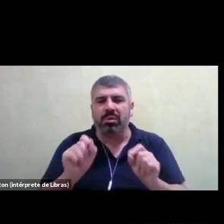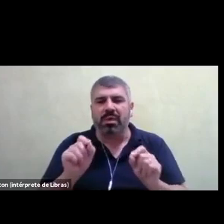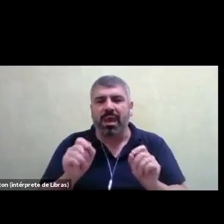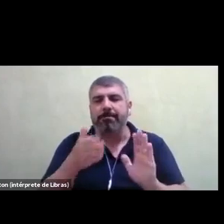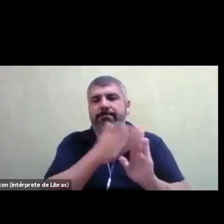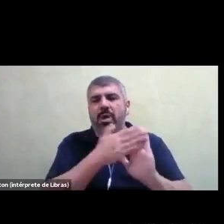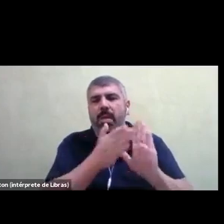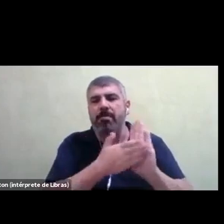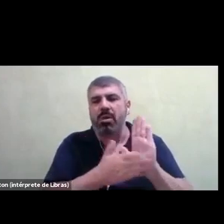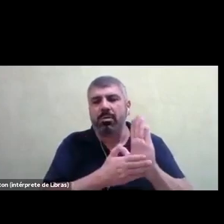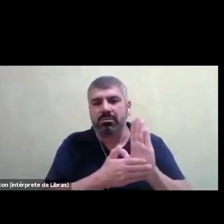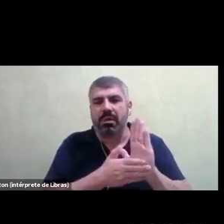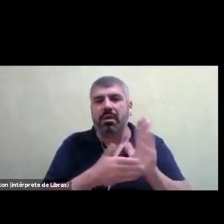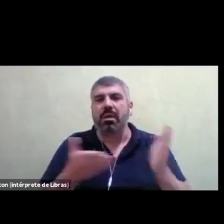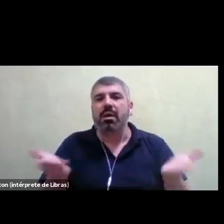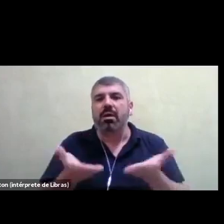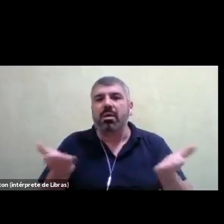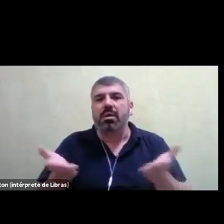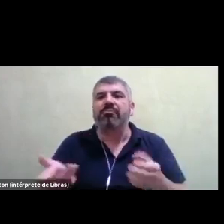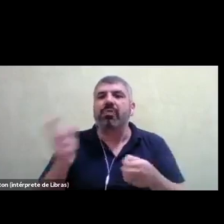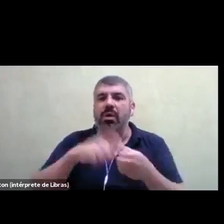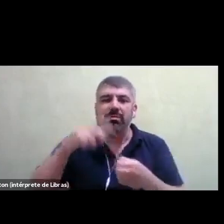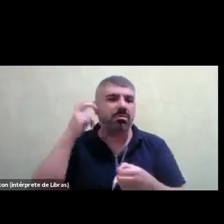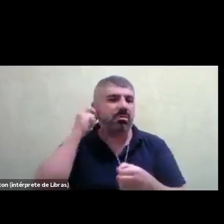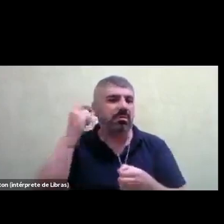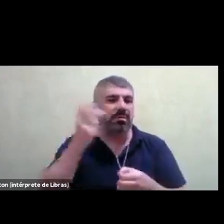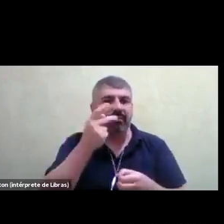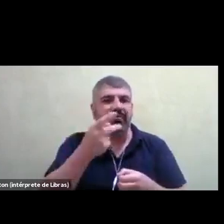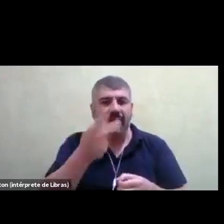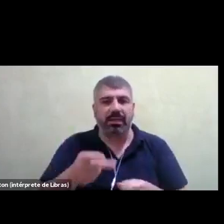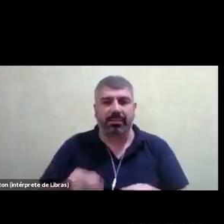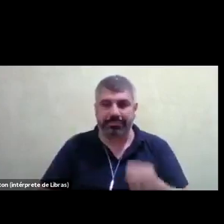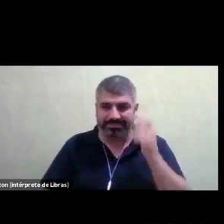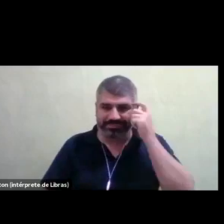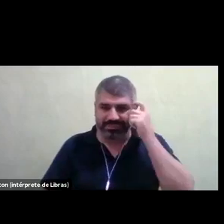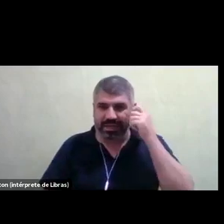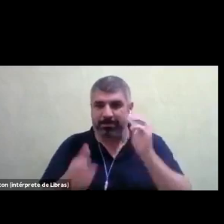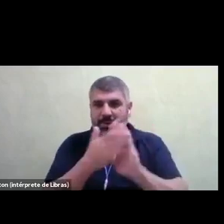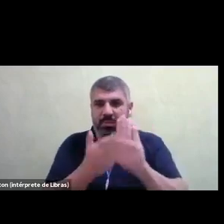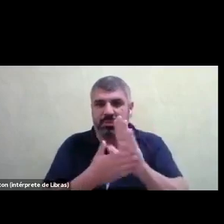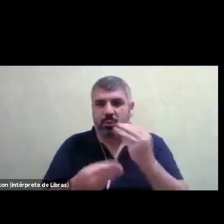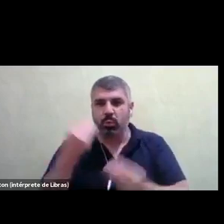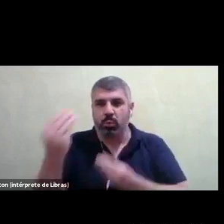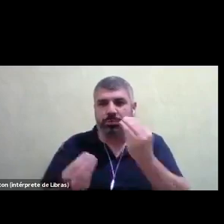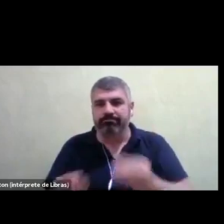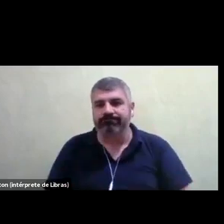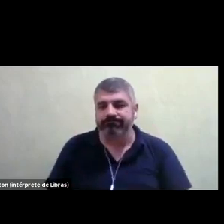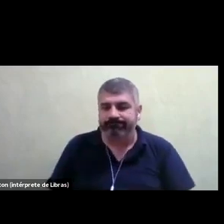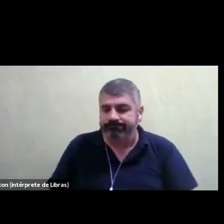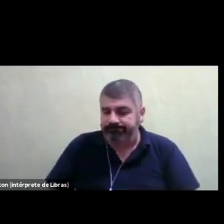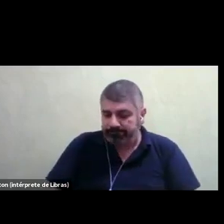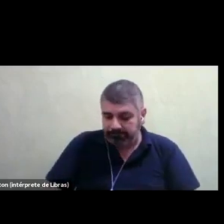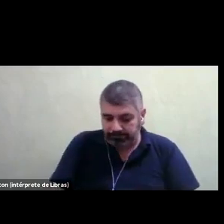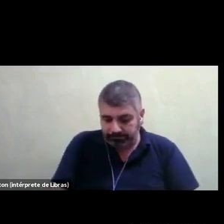propostas, e eu vou passar a palavra, então, para a Antonieta. Antonieta, por favor, é com você.